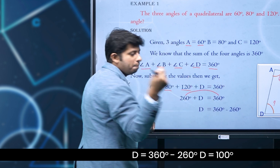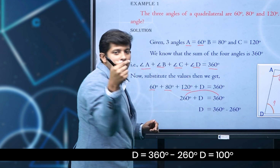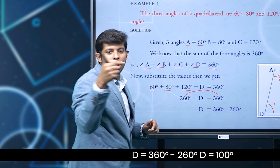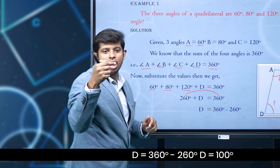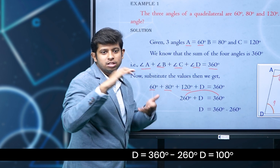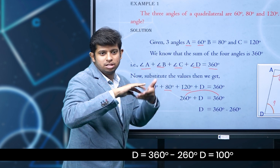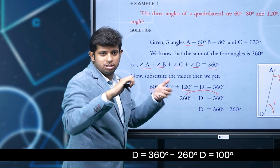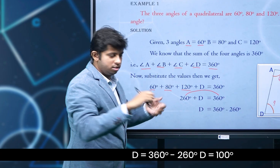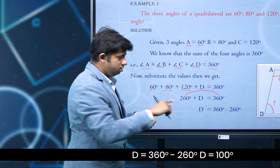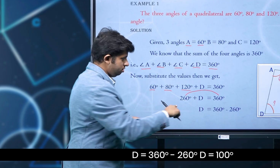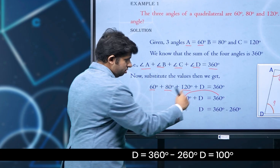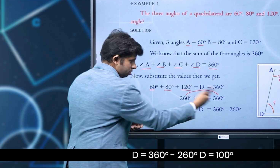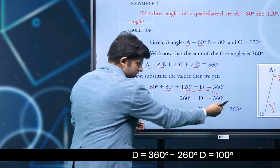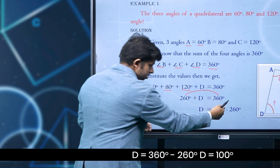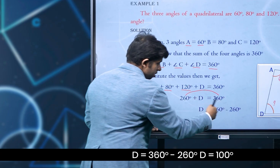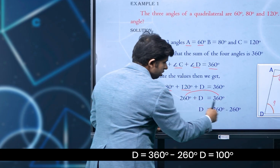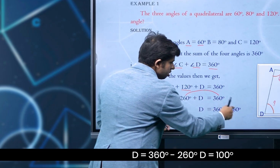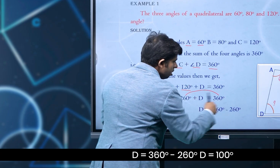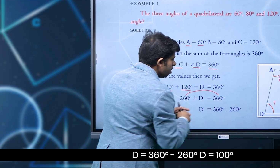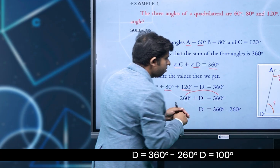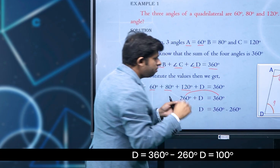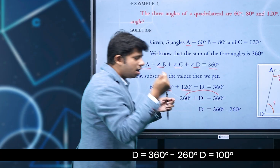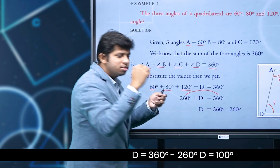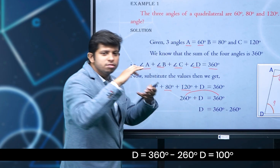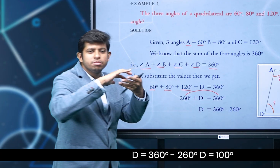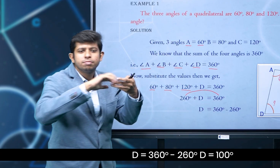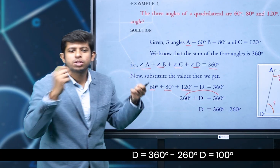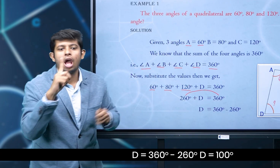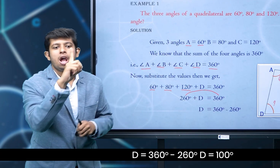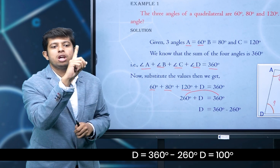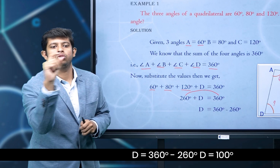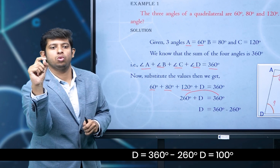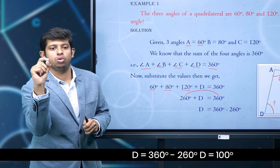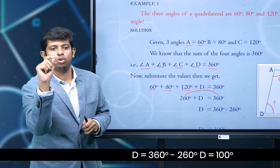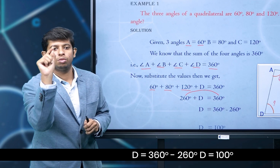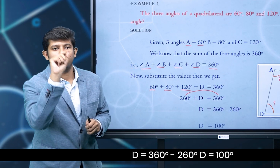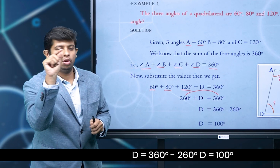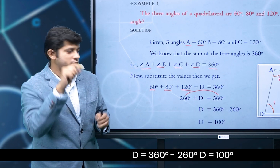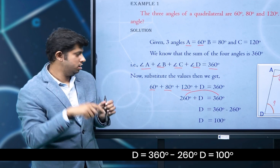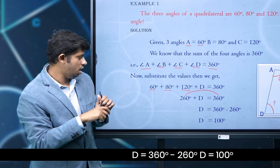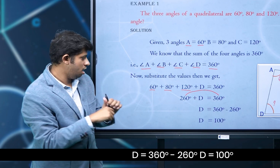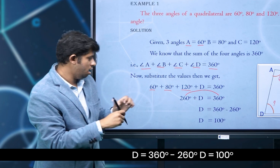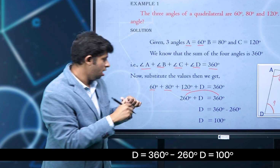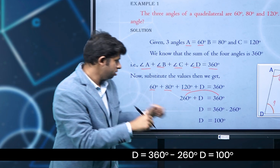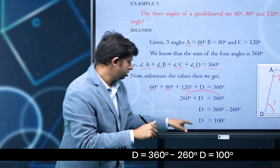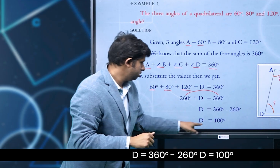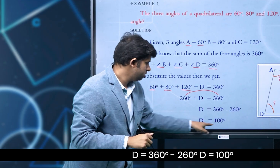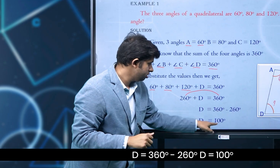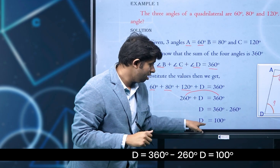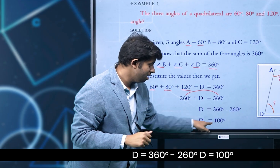D is equals to 360 degrees minus 260 degrees. D is equals to 100 degrees.